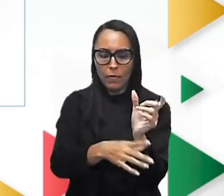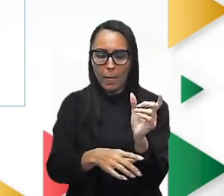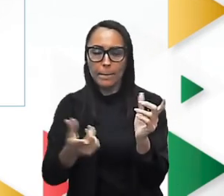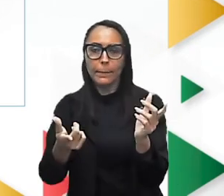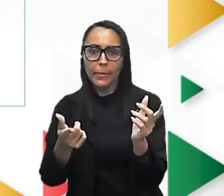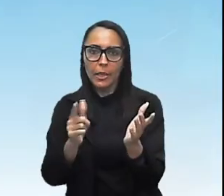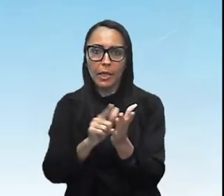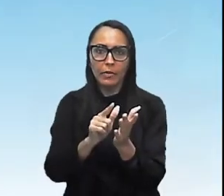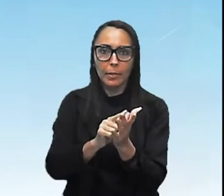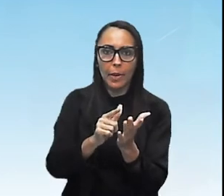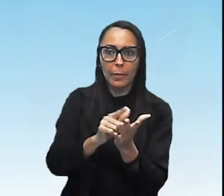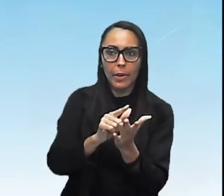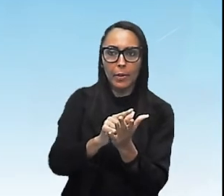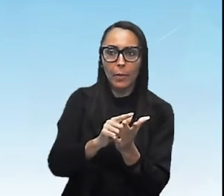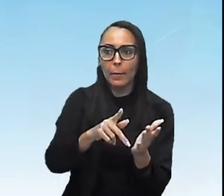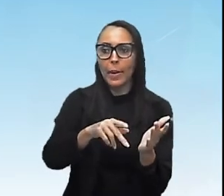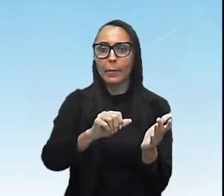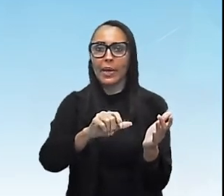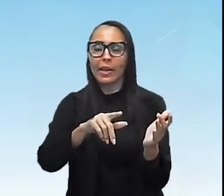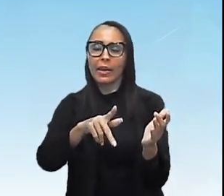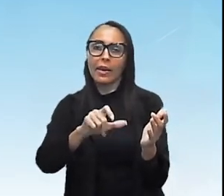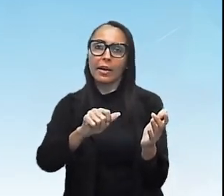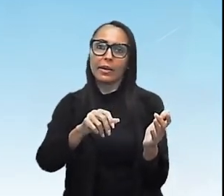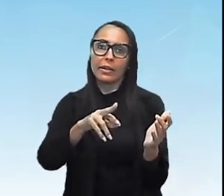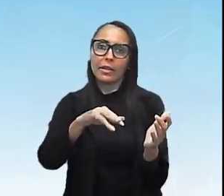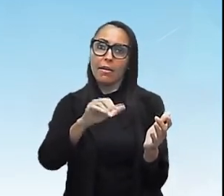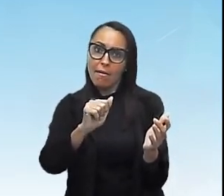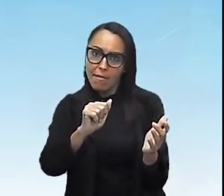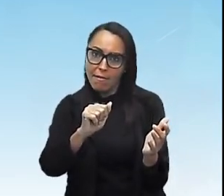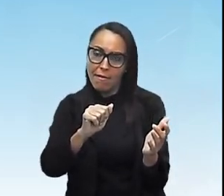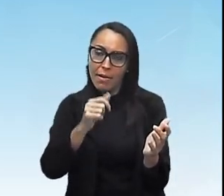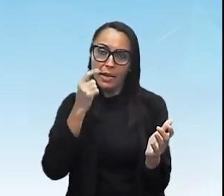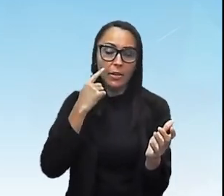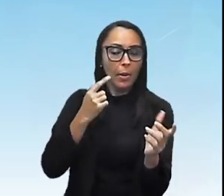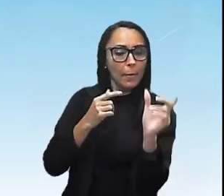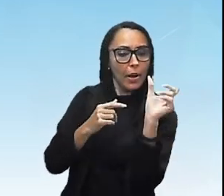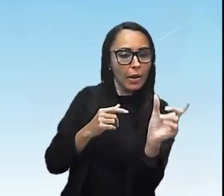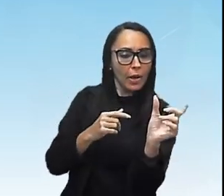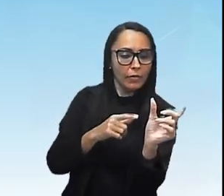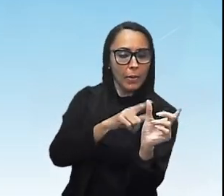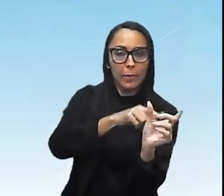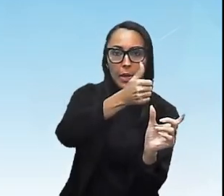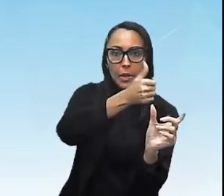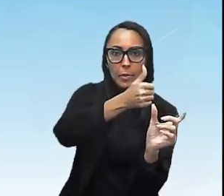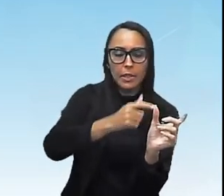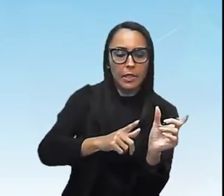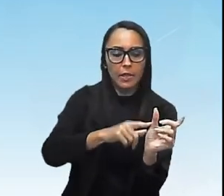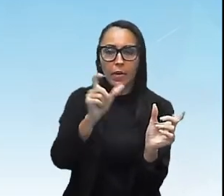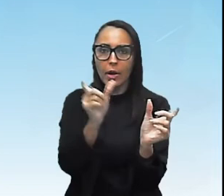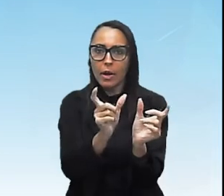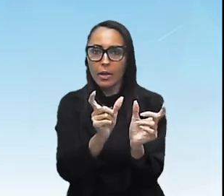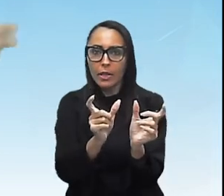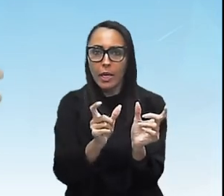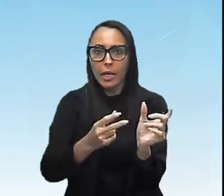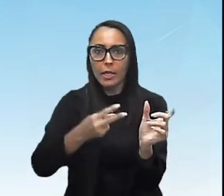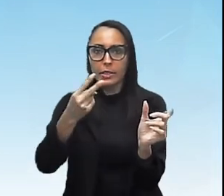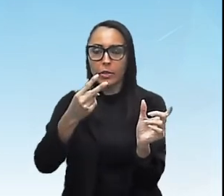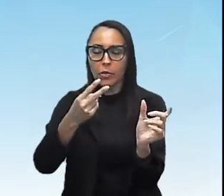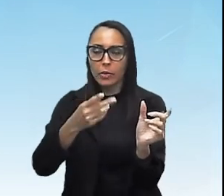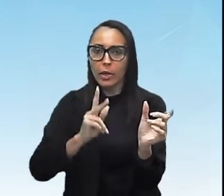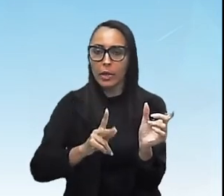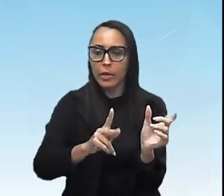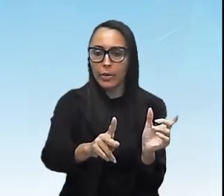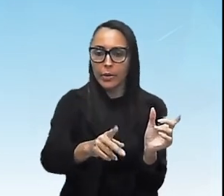papelaria. Olhando para mim, nós temos o quê? A palavra primitiva e a palavra derivada. Então, no primeiro caso, aqui nós